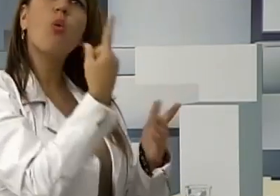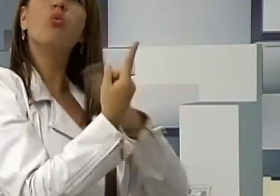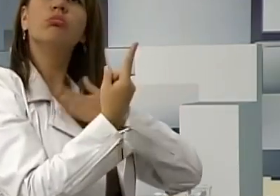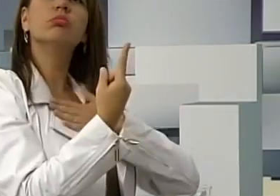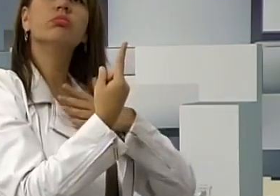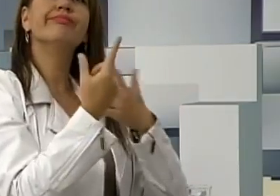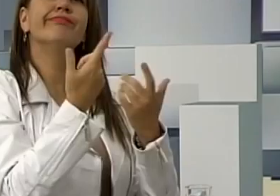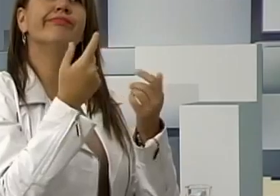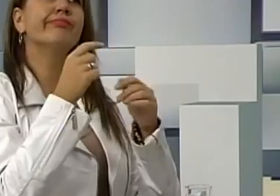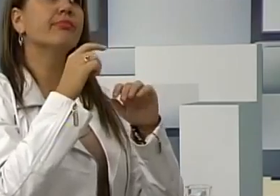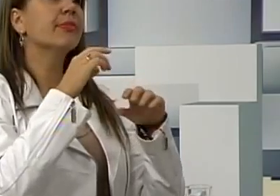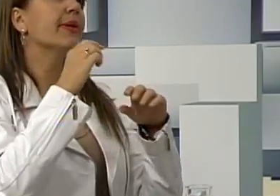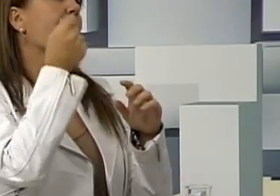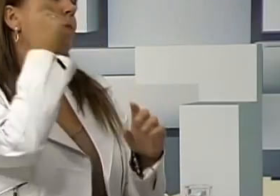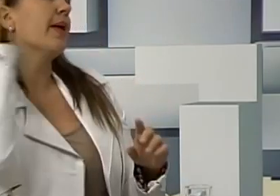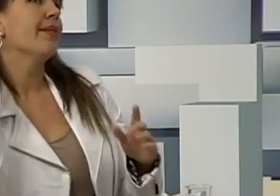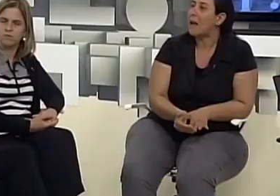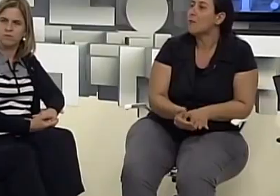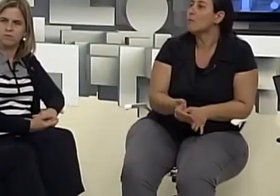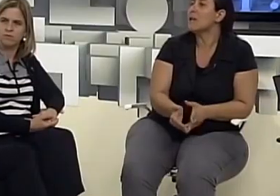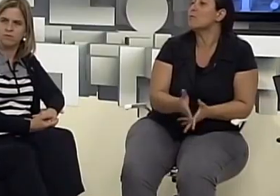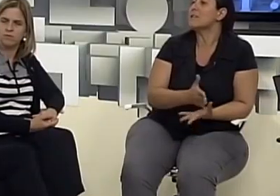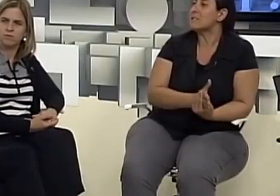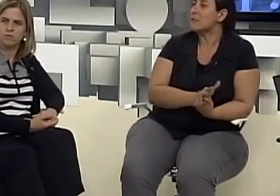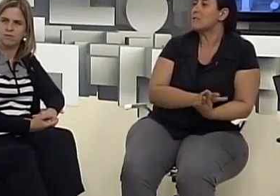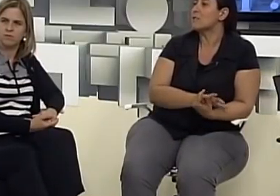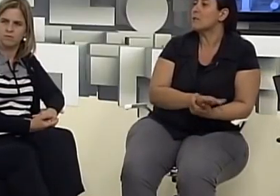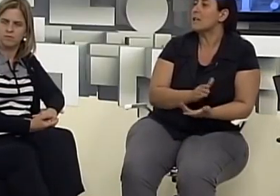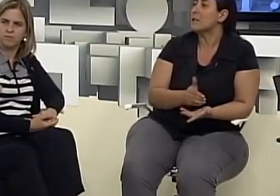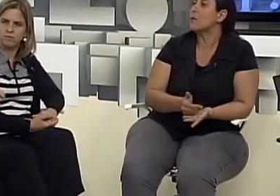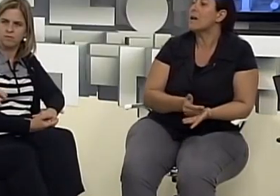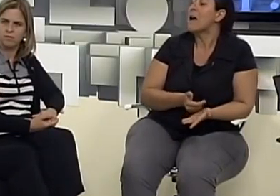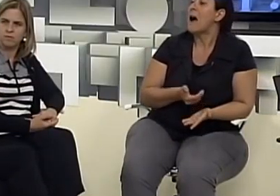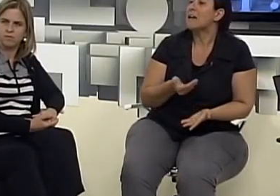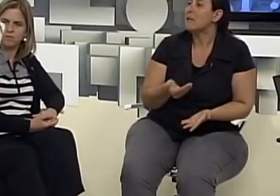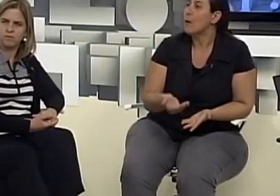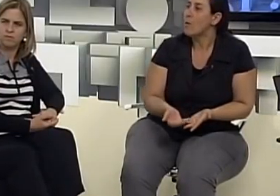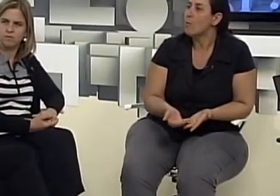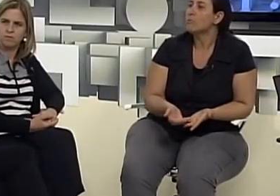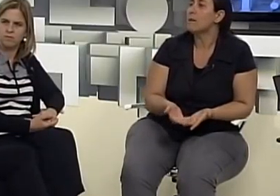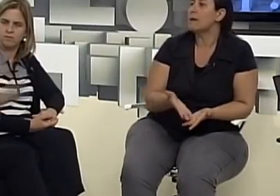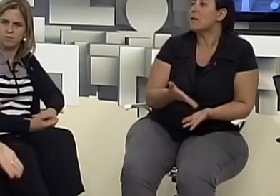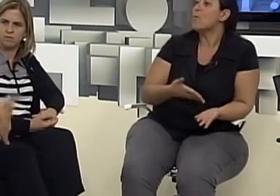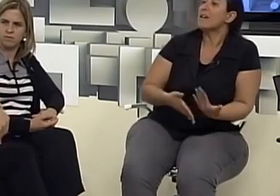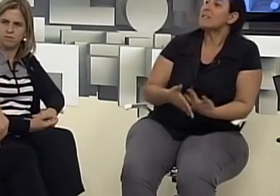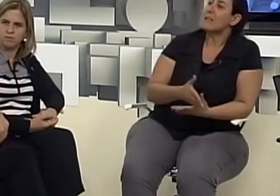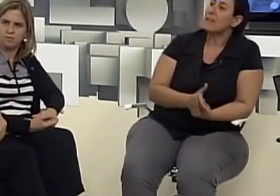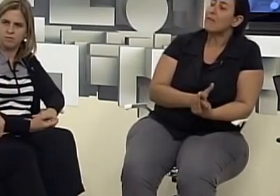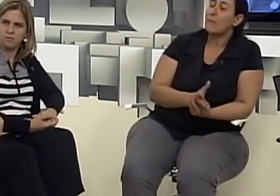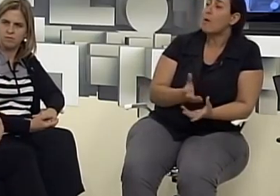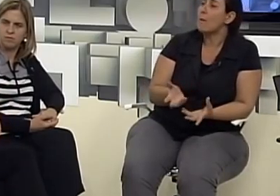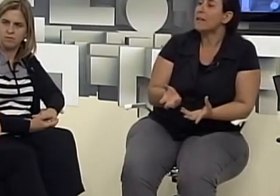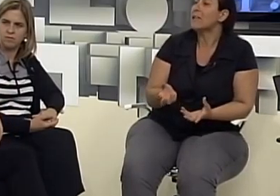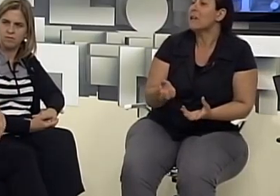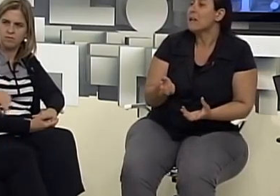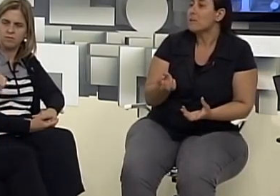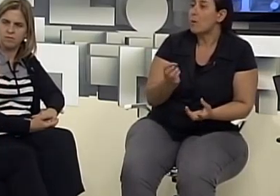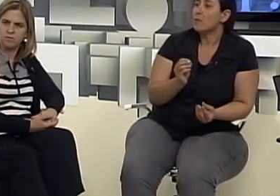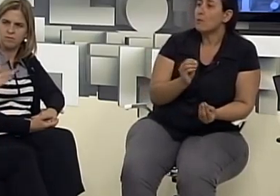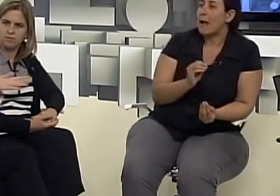mas não é, porque quando chega lá não tem o ensino em segunda língua, a língua 1 também não é ensinada da forma... Como é